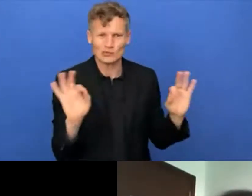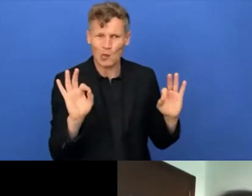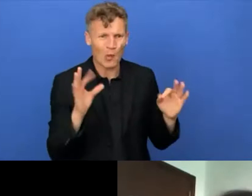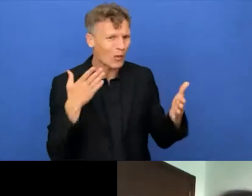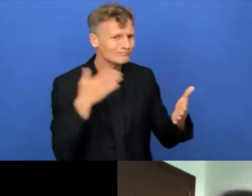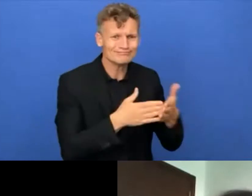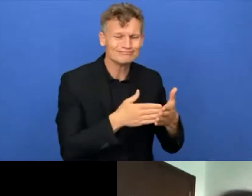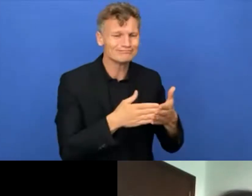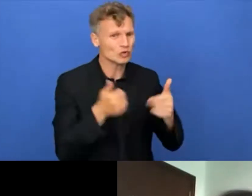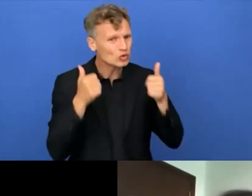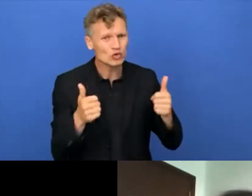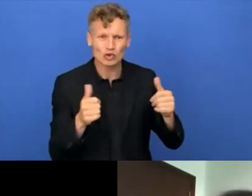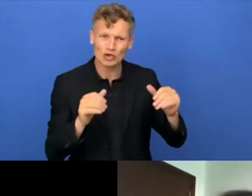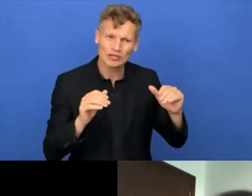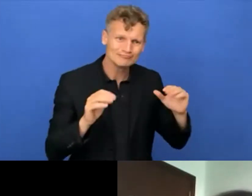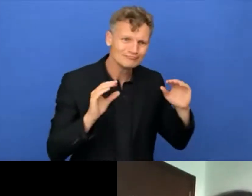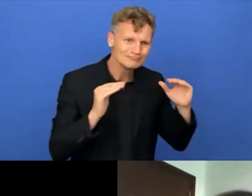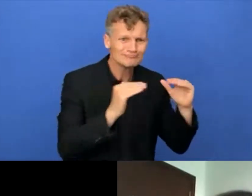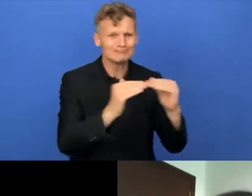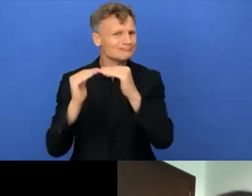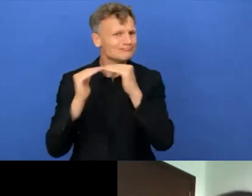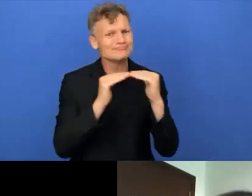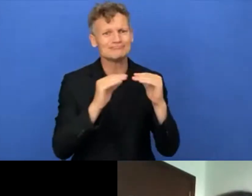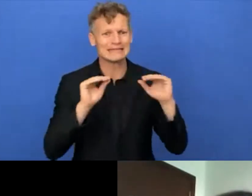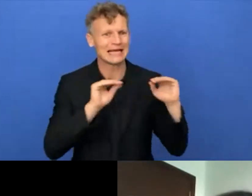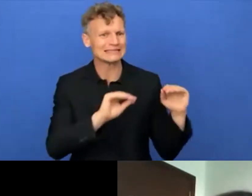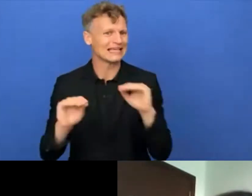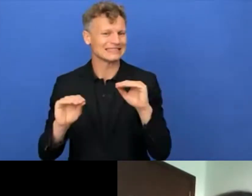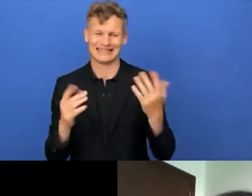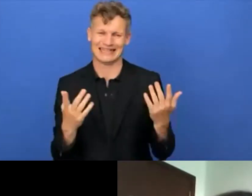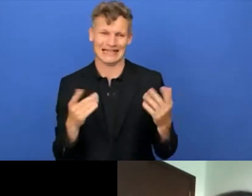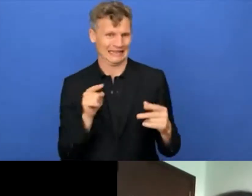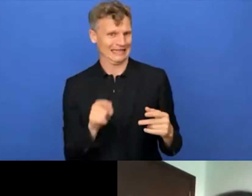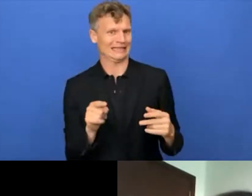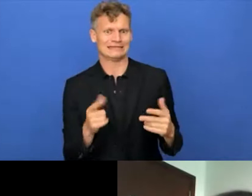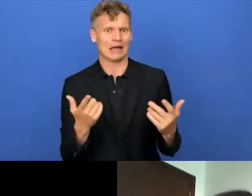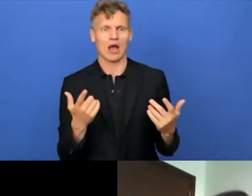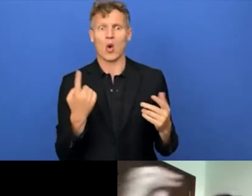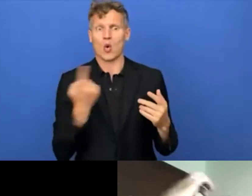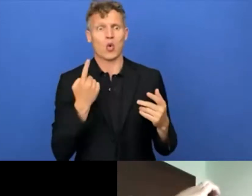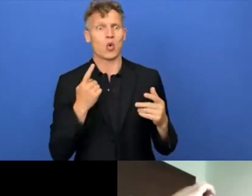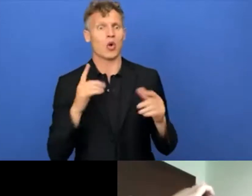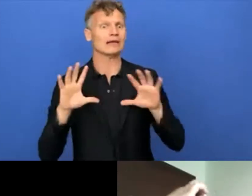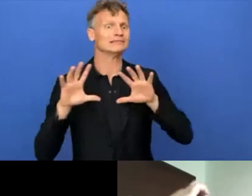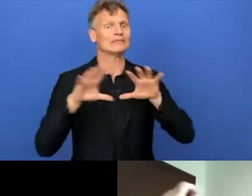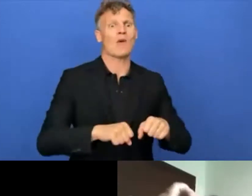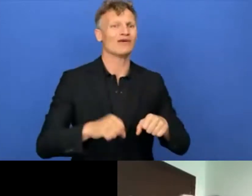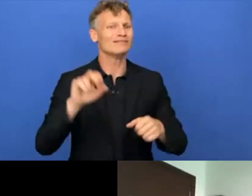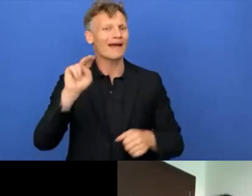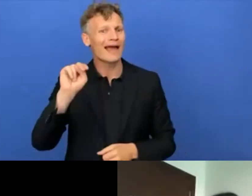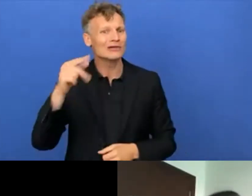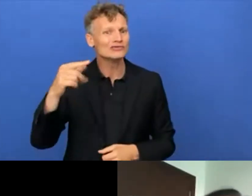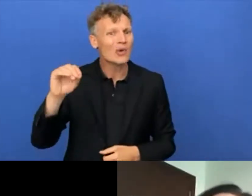de qualité et équitable. Dans ce contexte, cela implique des activités non étatiques. Il y a de nombreux acteurs non